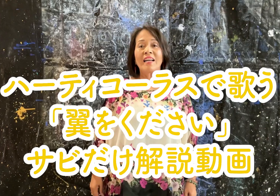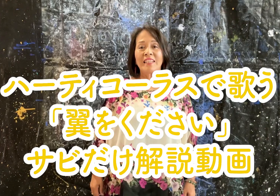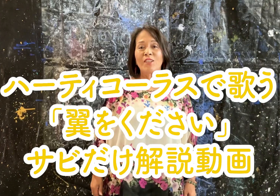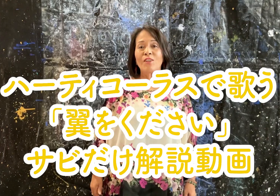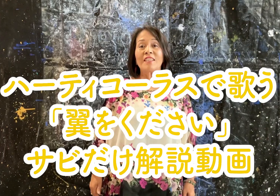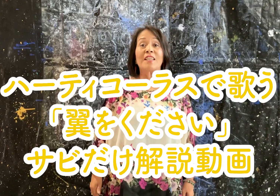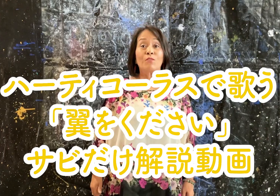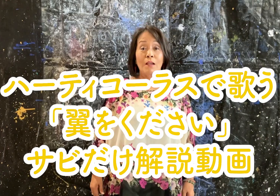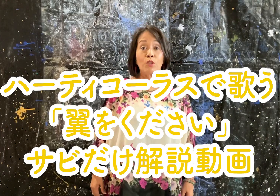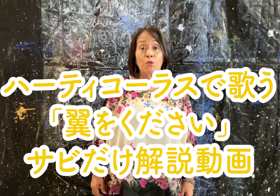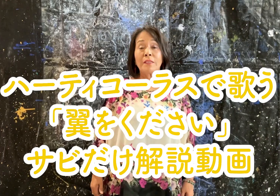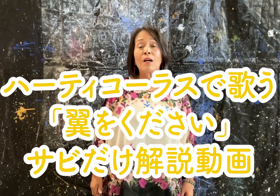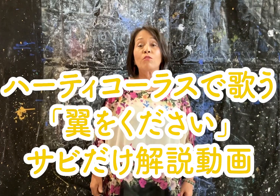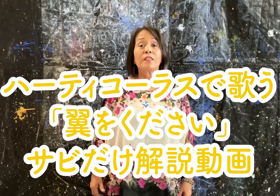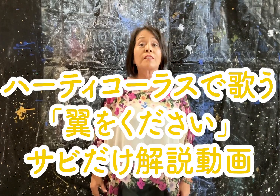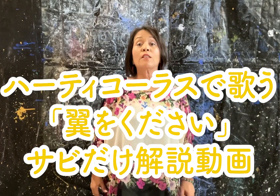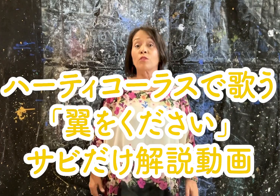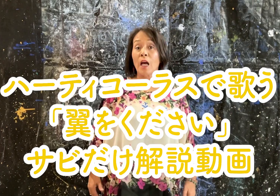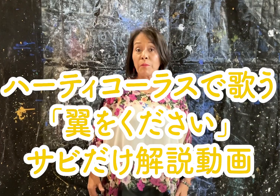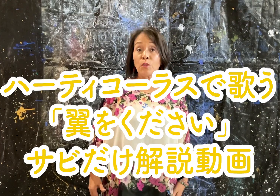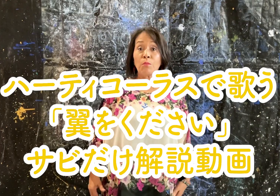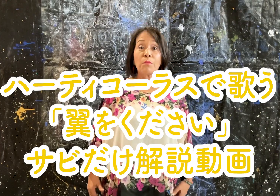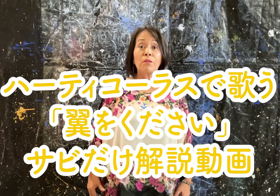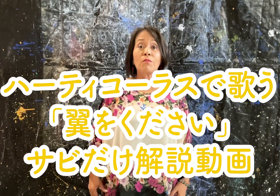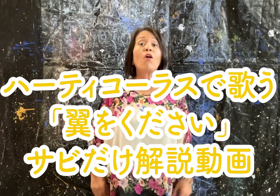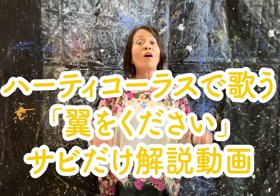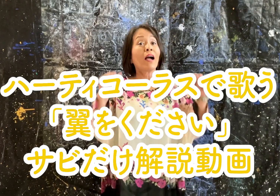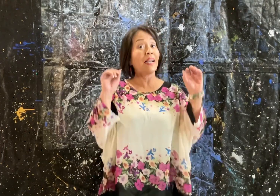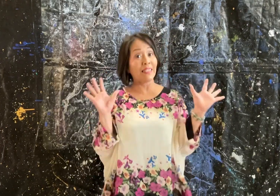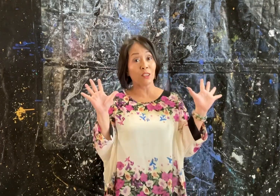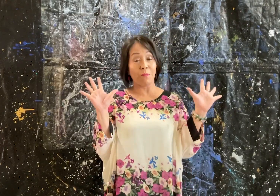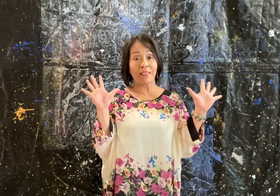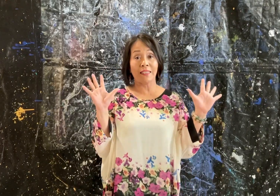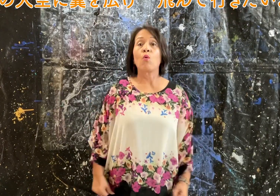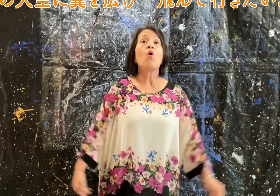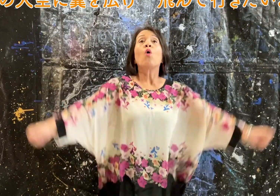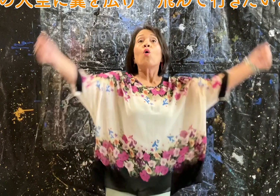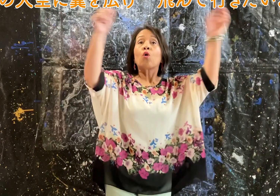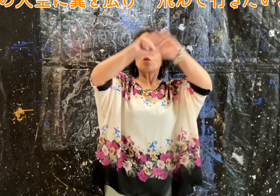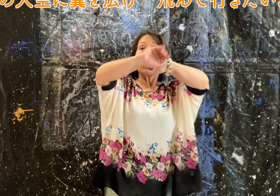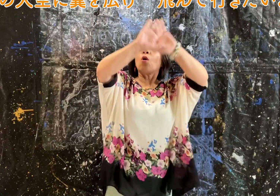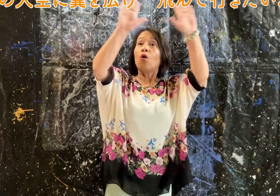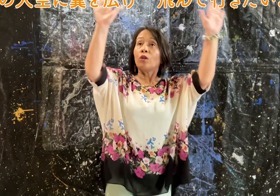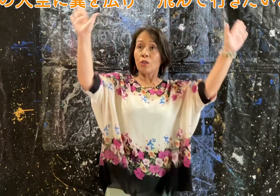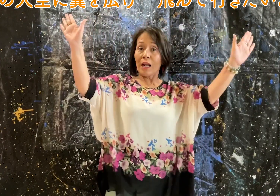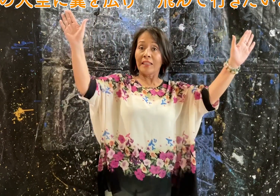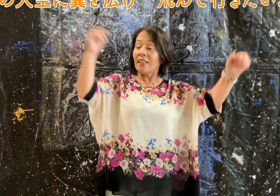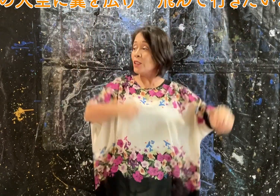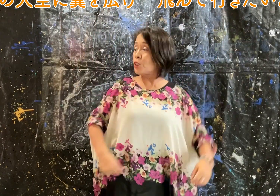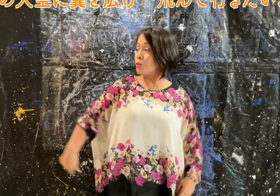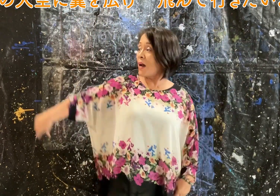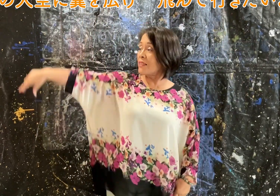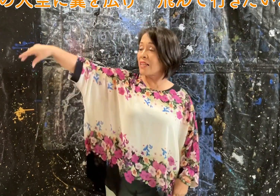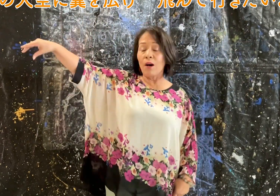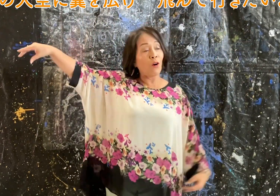コーラスで歌う翼をくださいのサビの部分を解説しますこの大空に翼を